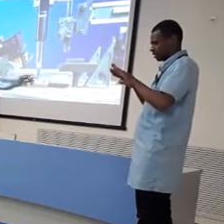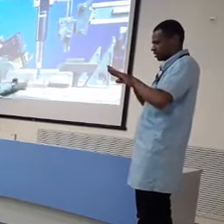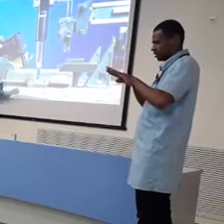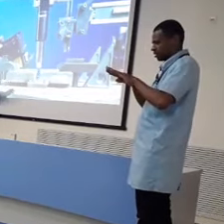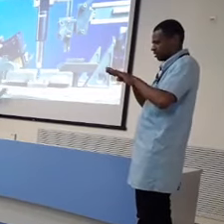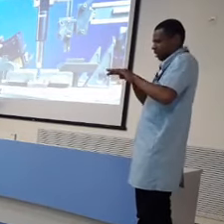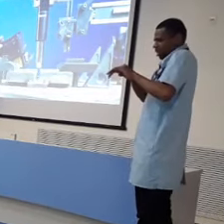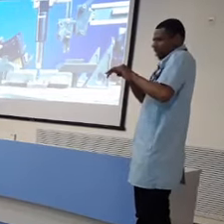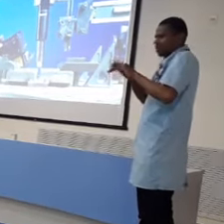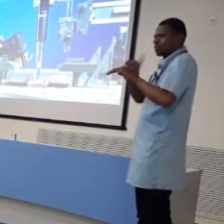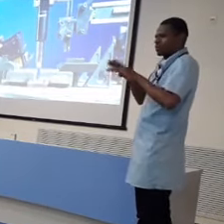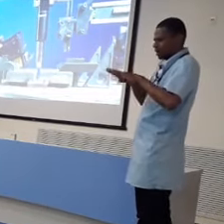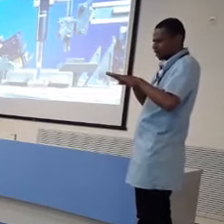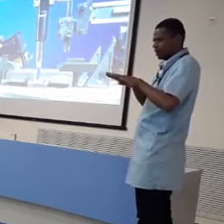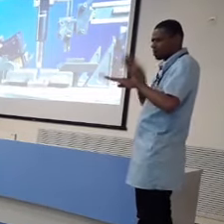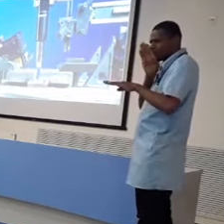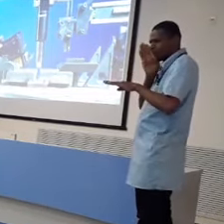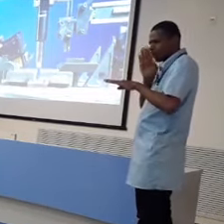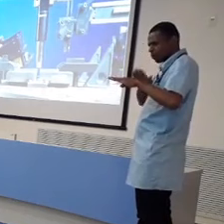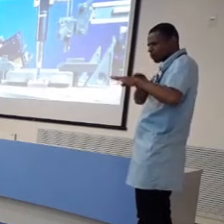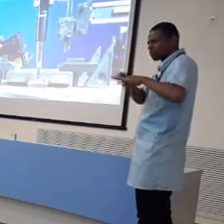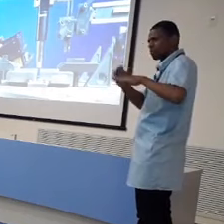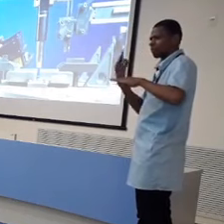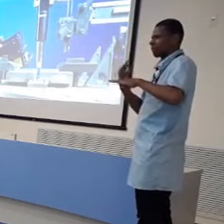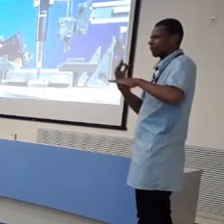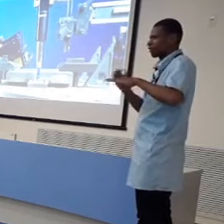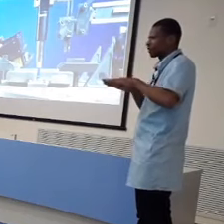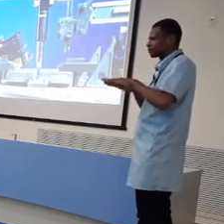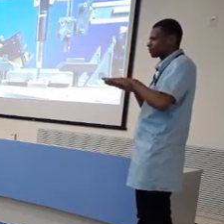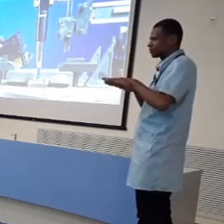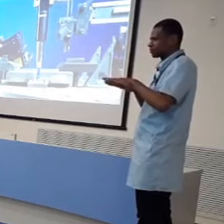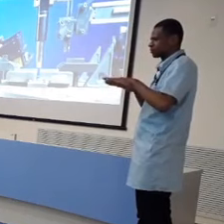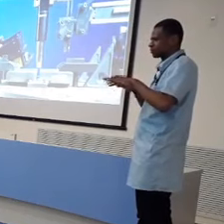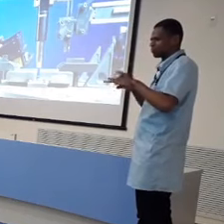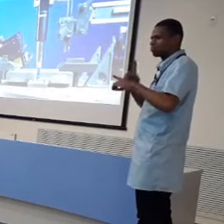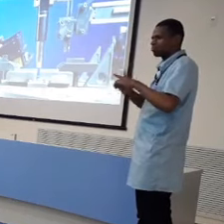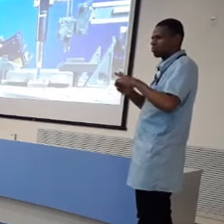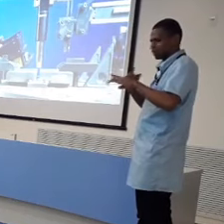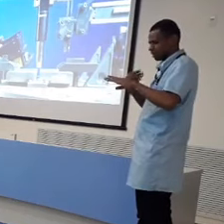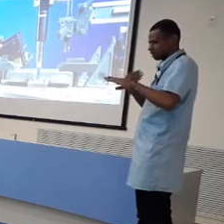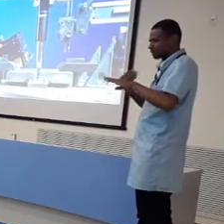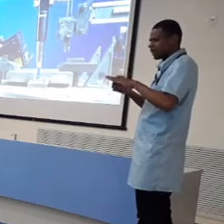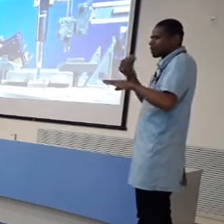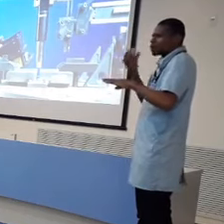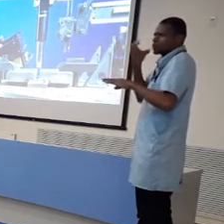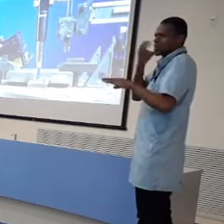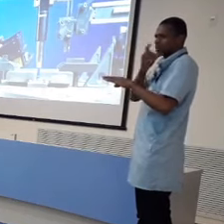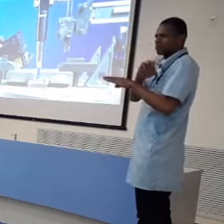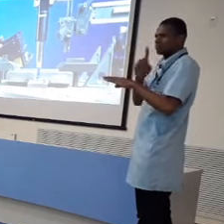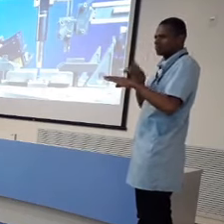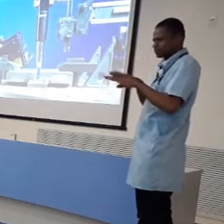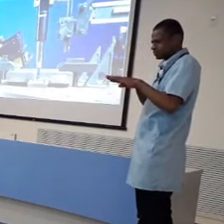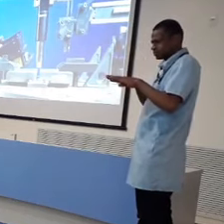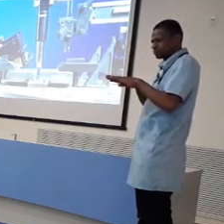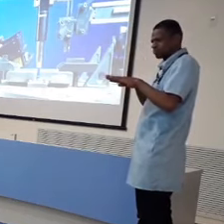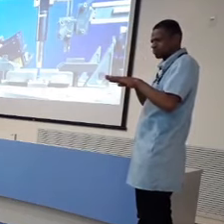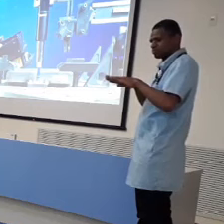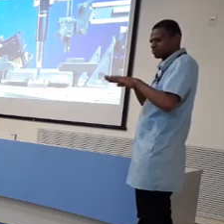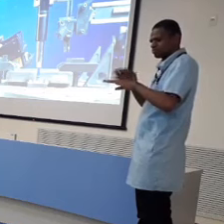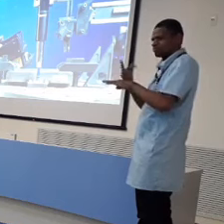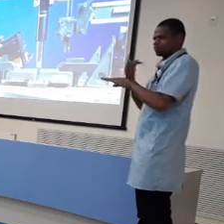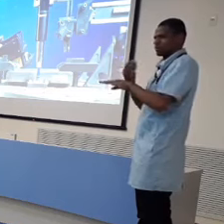aporte térmico que você coloca na peça é muito menor do que se fosse um grande chanfro, por exemplo, com diversos passes de solda,